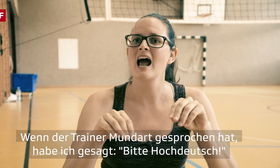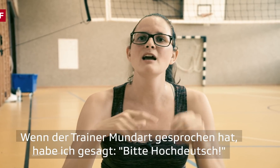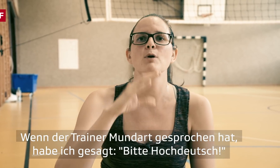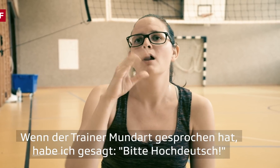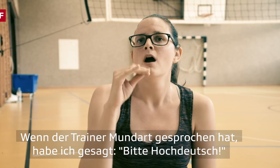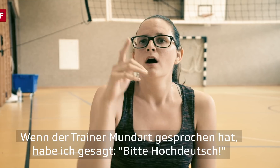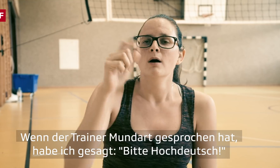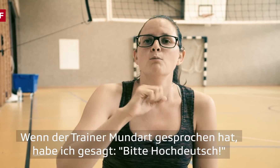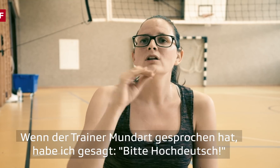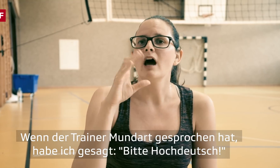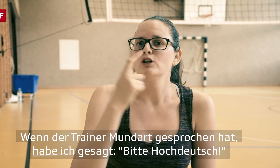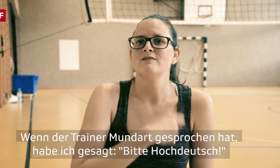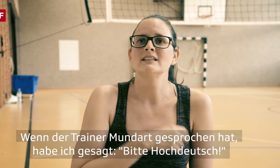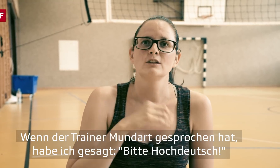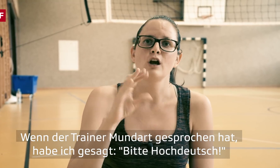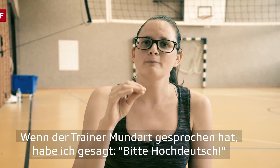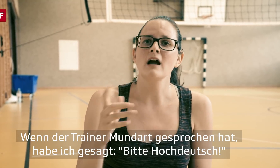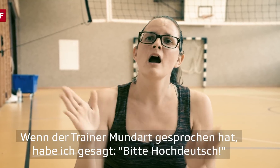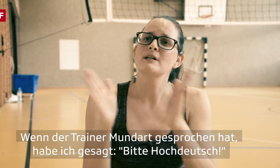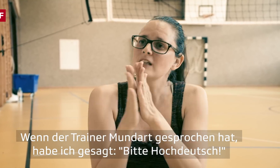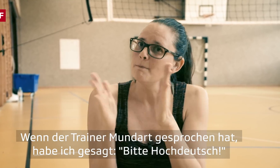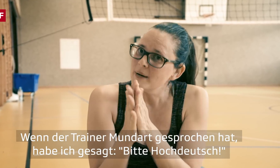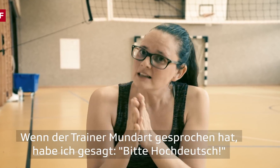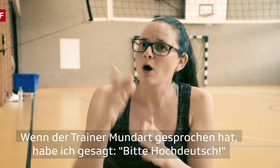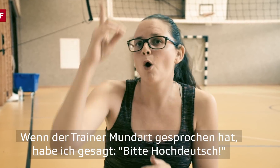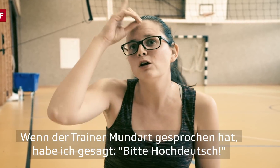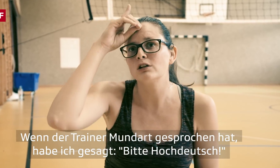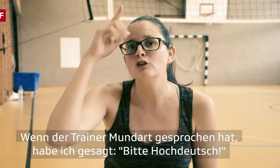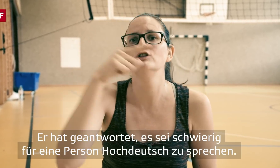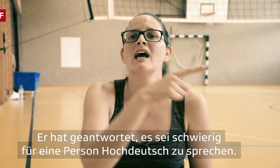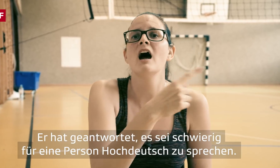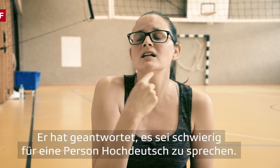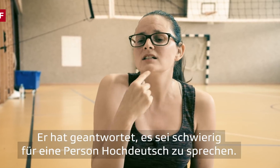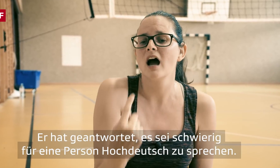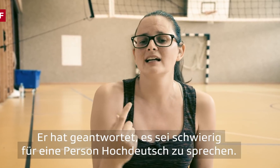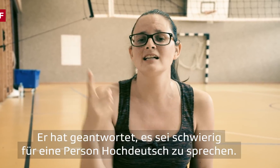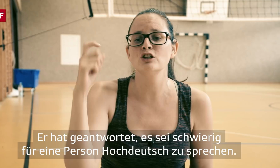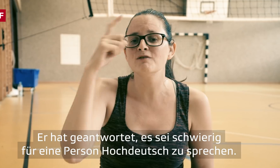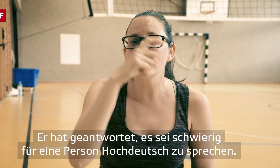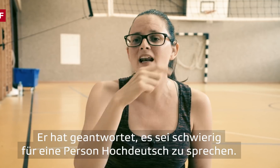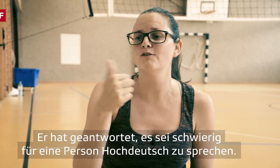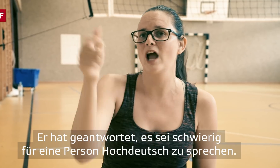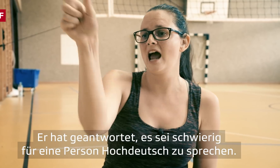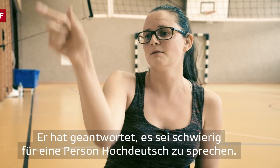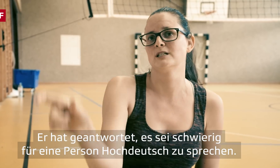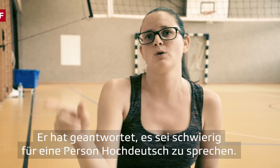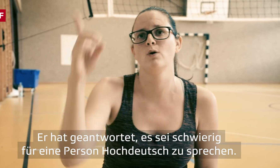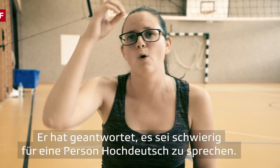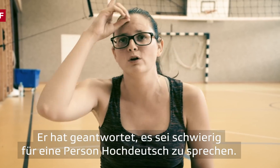Trainer Mund auf die Schleife zu sprechen, habe ich gesagt, bitte Hochdeutsch. Er hat gesagt, es ist schwierig für eine Person